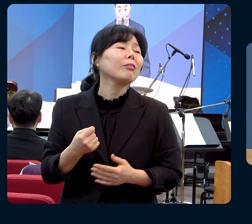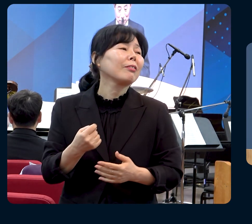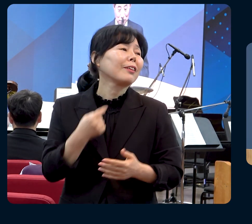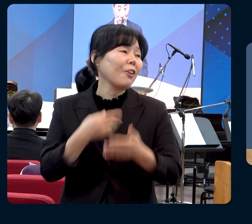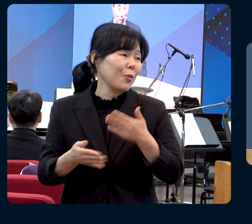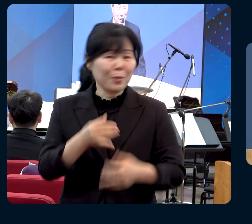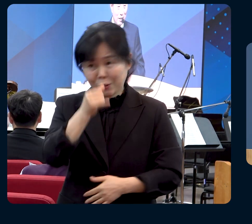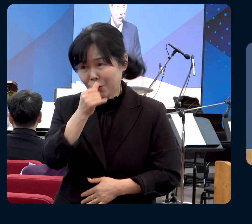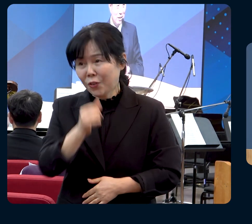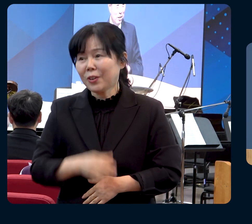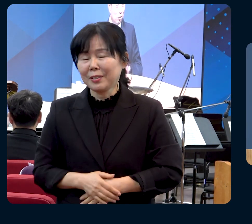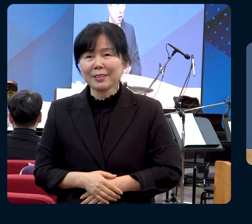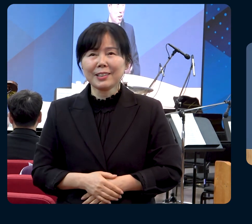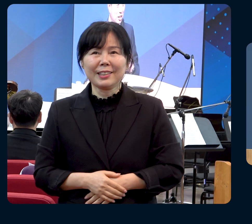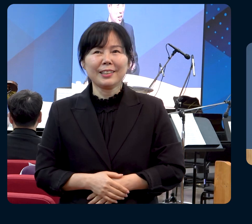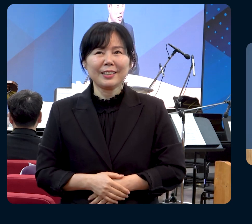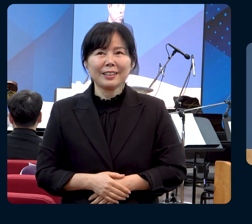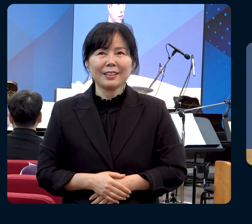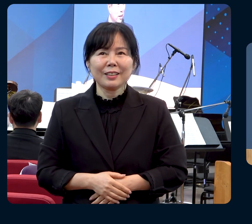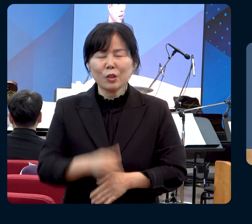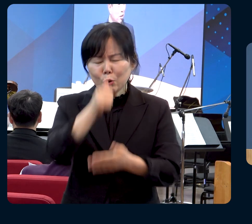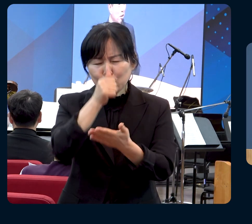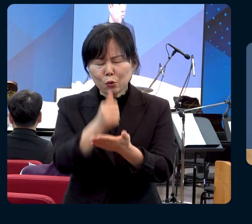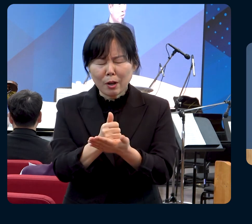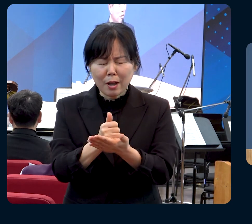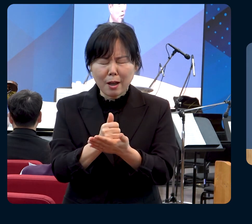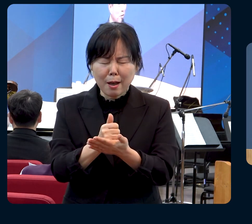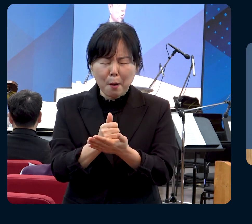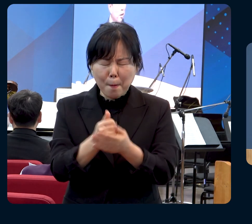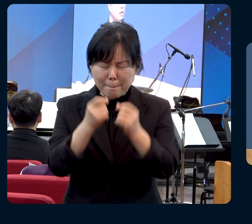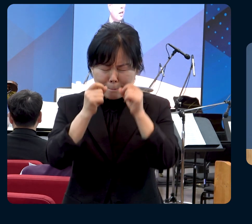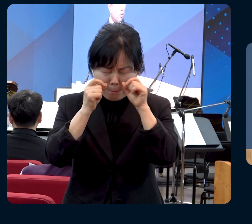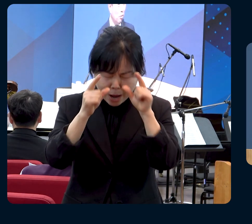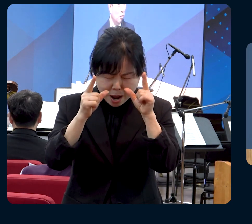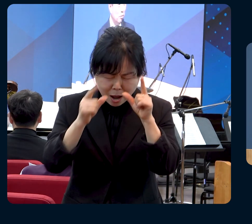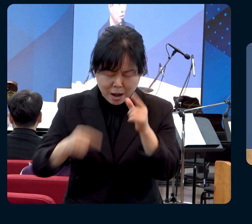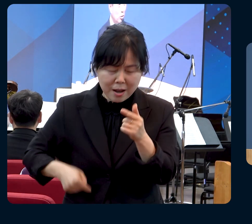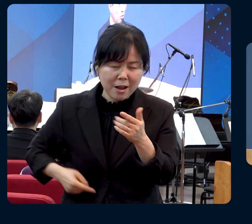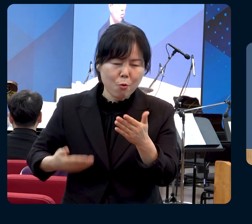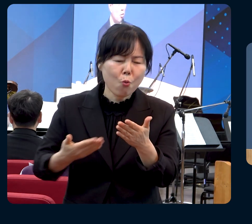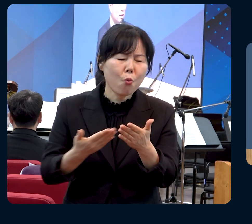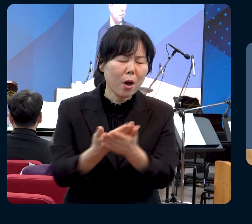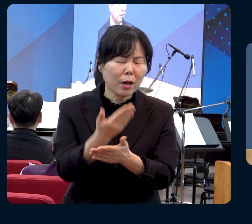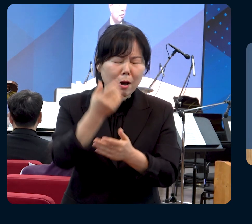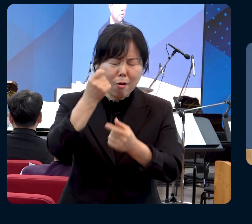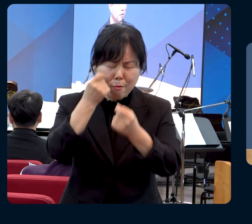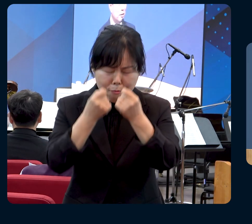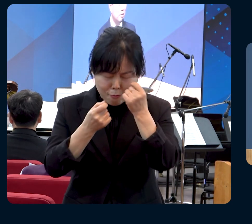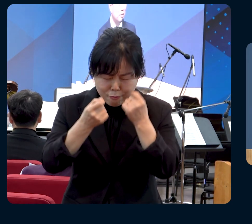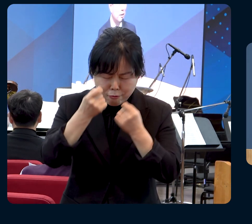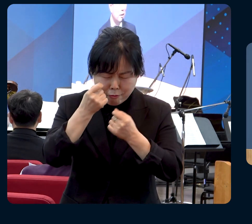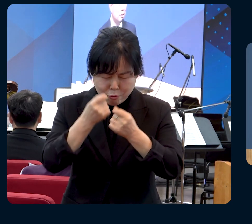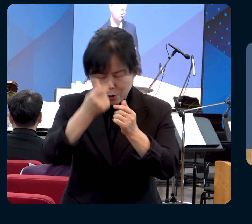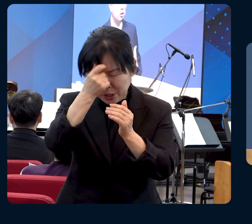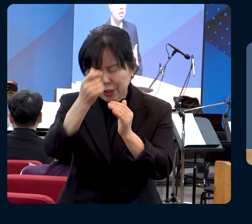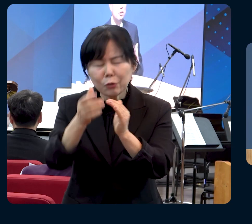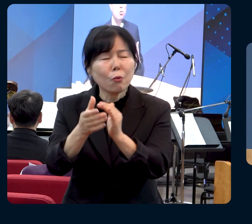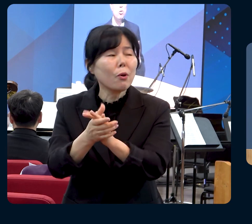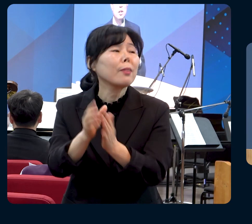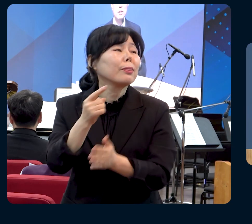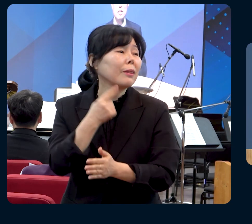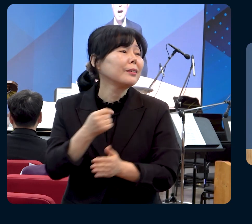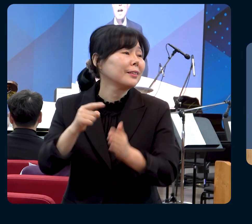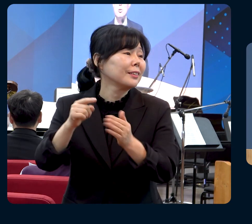있고요. 죄를 깊이 깨닫게 되면서 회개하고 통곡하며